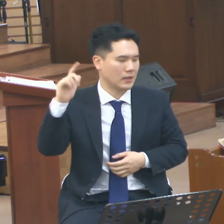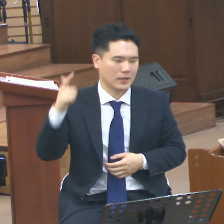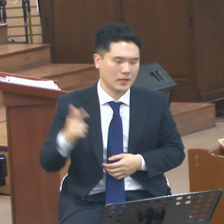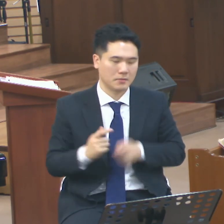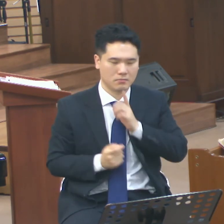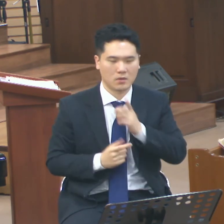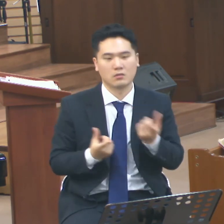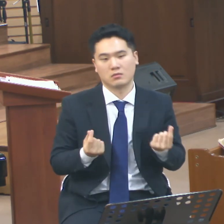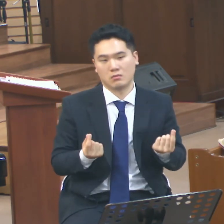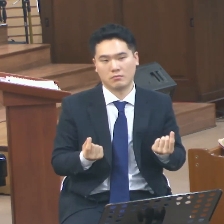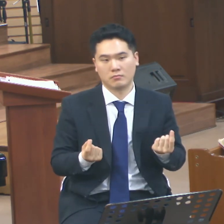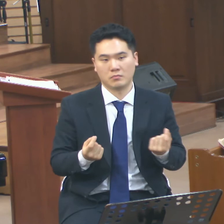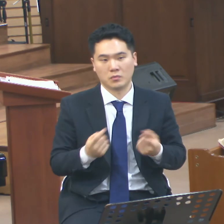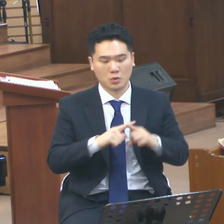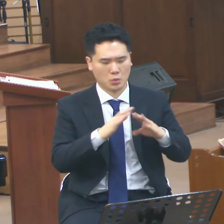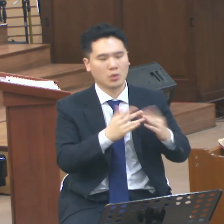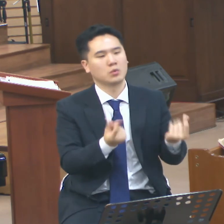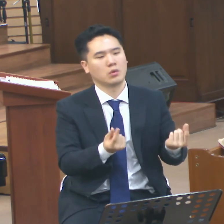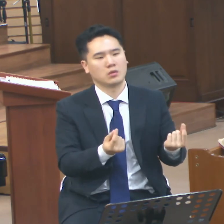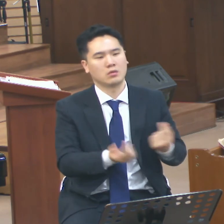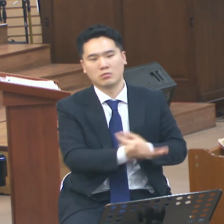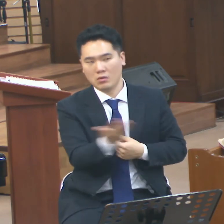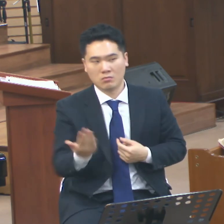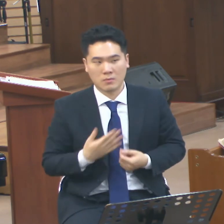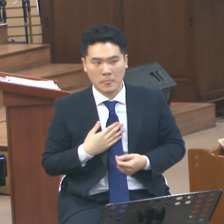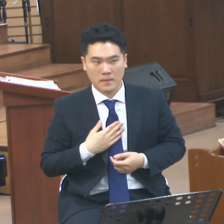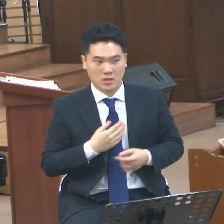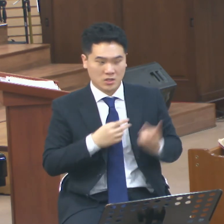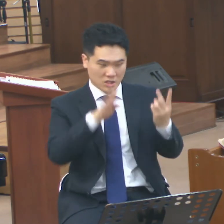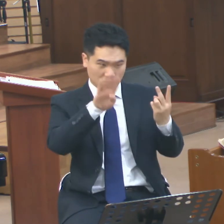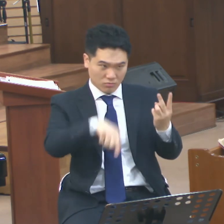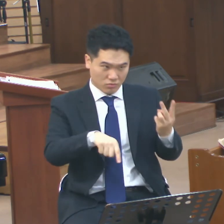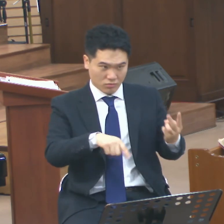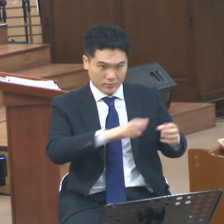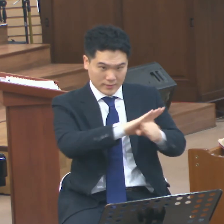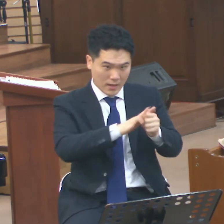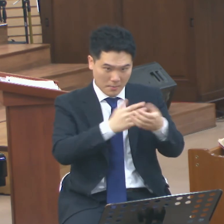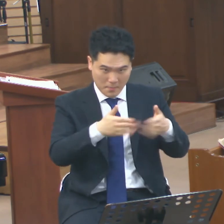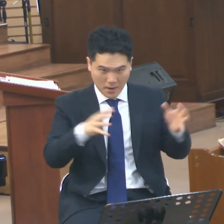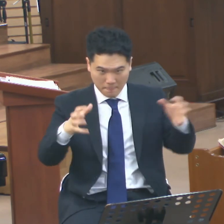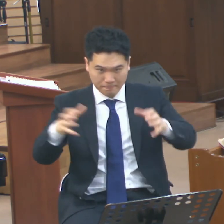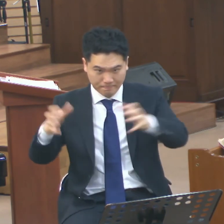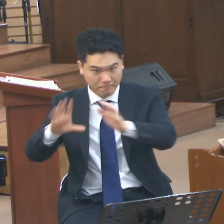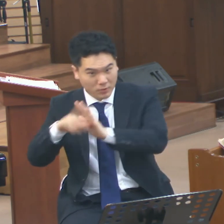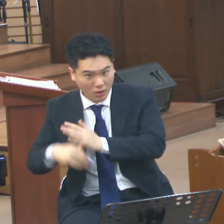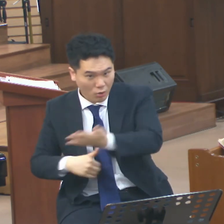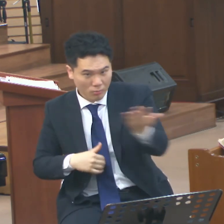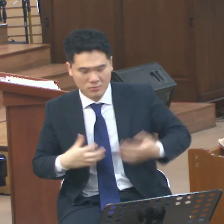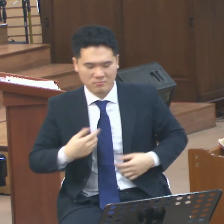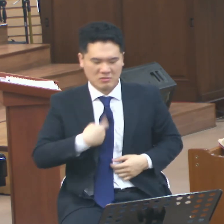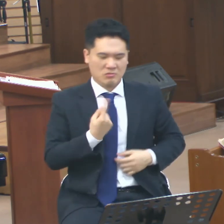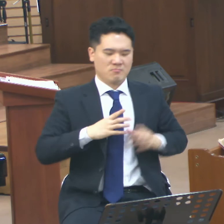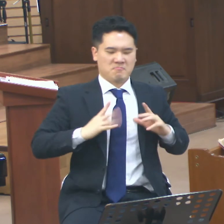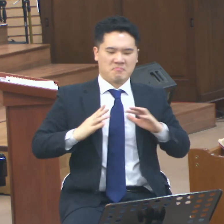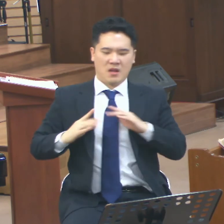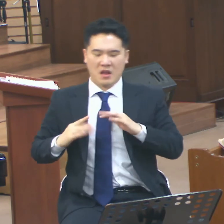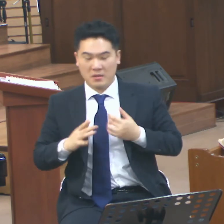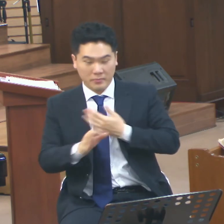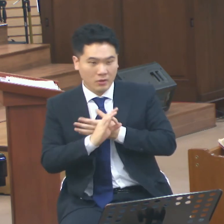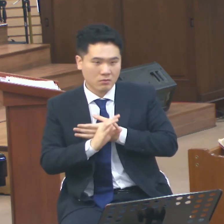모임하고 이부 순서에 막 자기 자랑하고 이러면요, 그러면 분위기가 어두워져요.